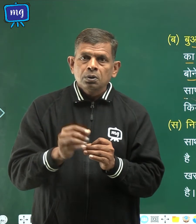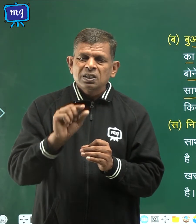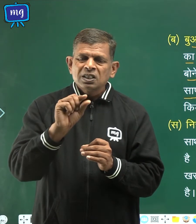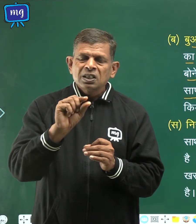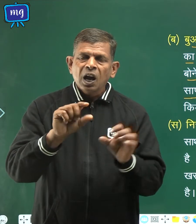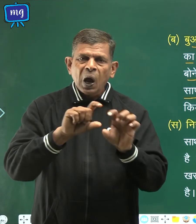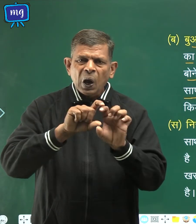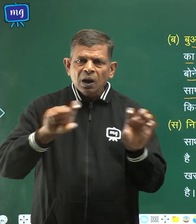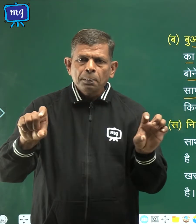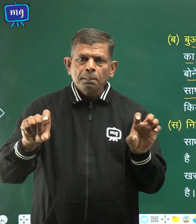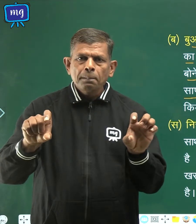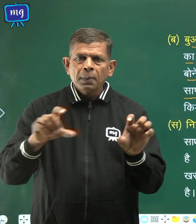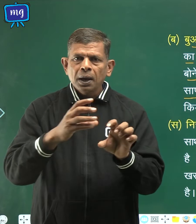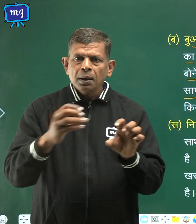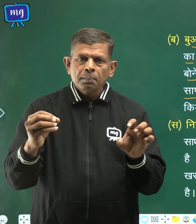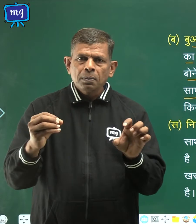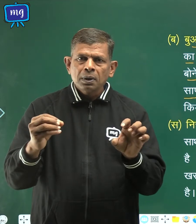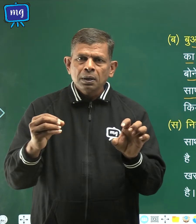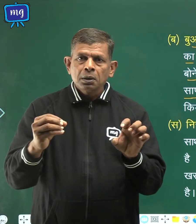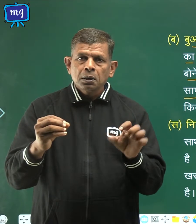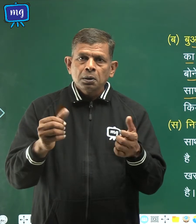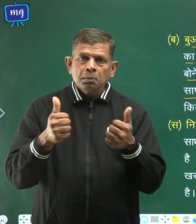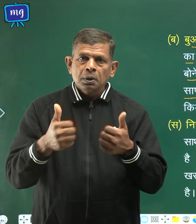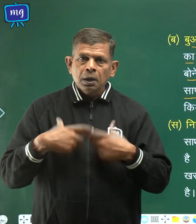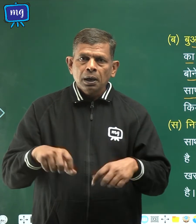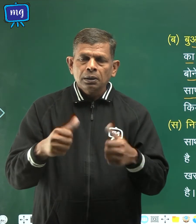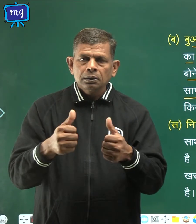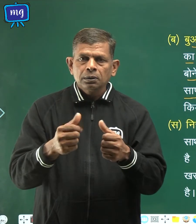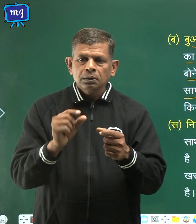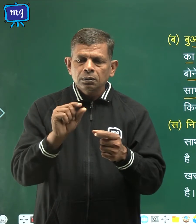साफ एवं स्वस्थ बीजों का